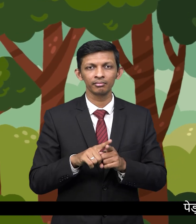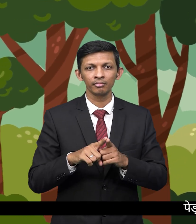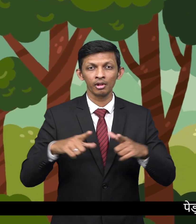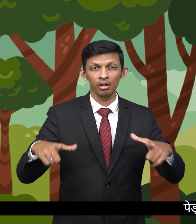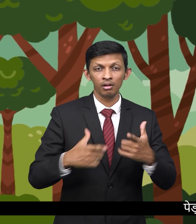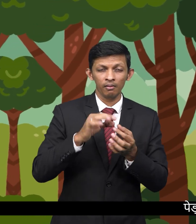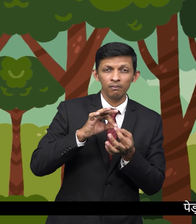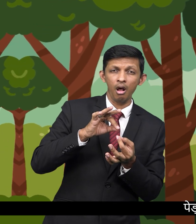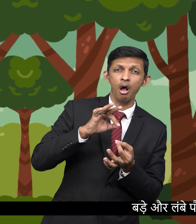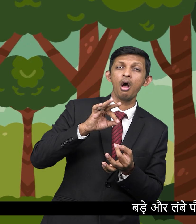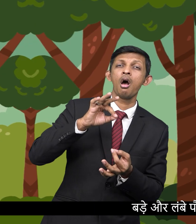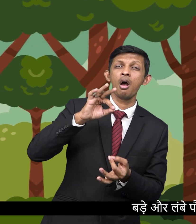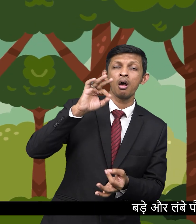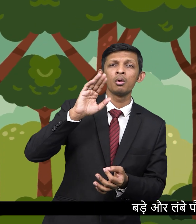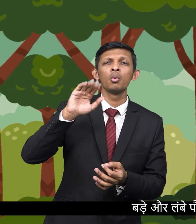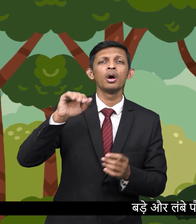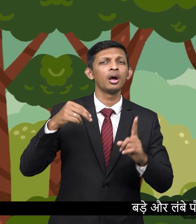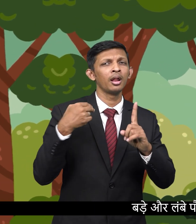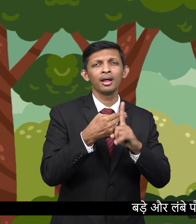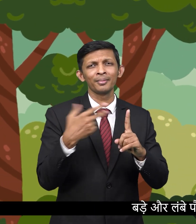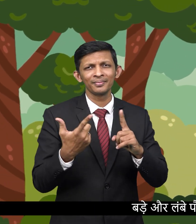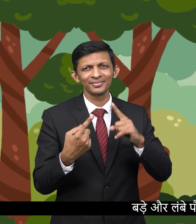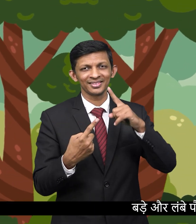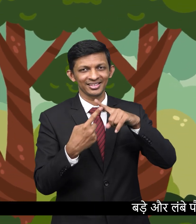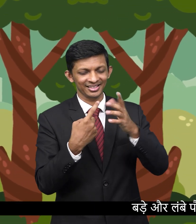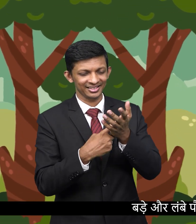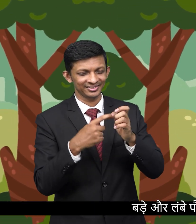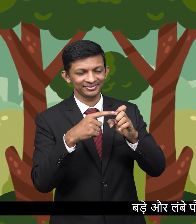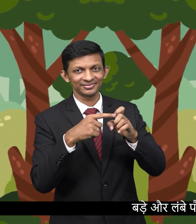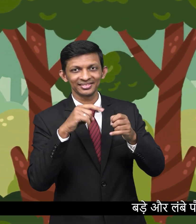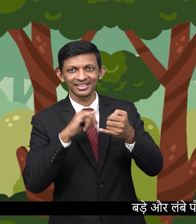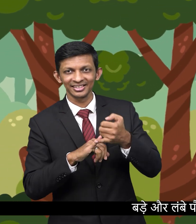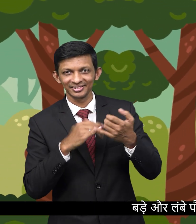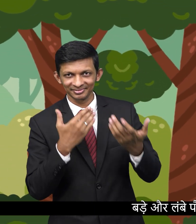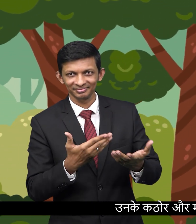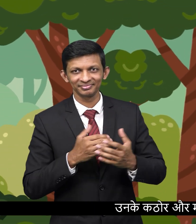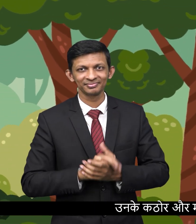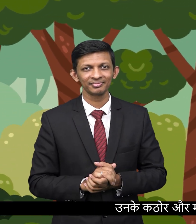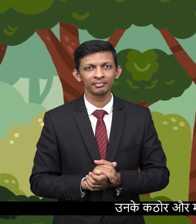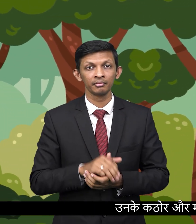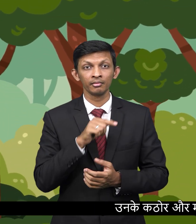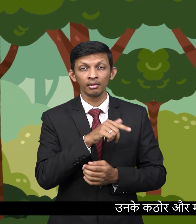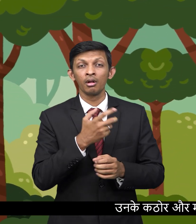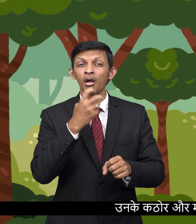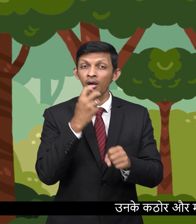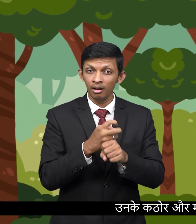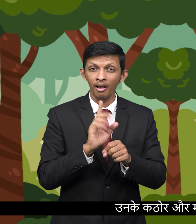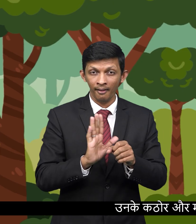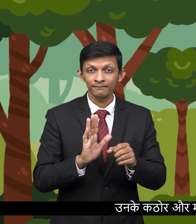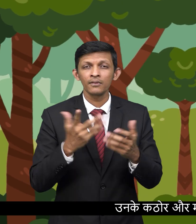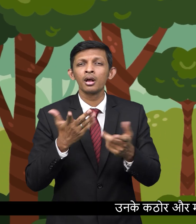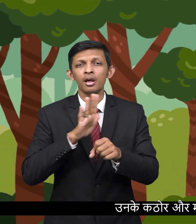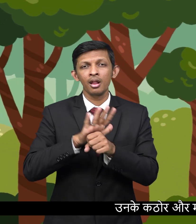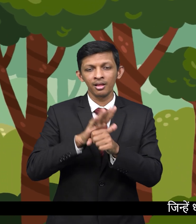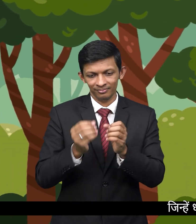पेड़, ट्रीज। बड़े और लंबे पौधों को पेड़ कहते हैं। उनके कठोर और मोटे लकड़ी के